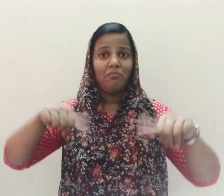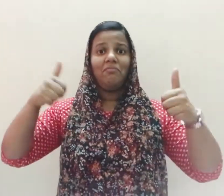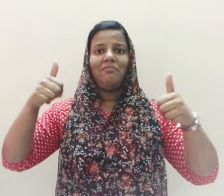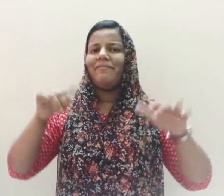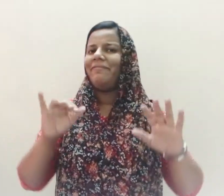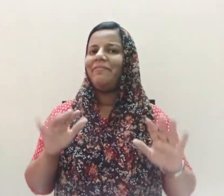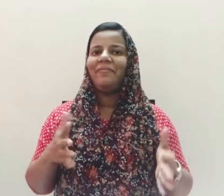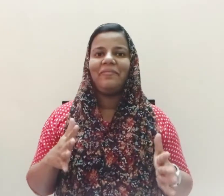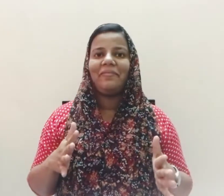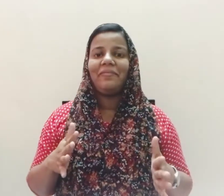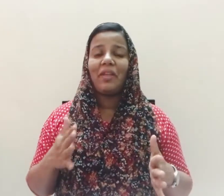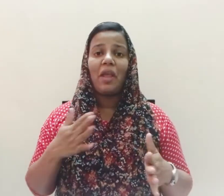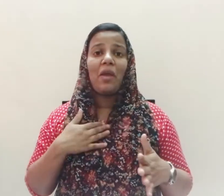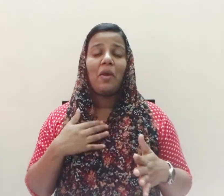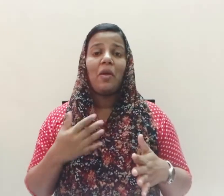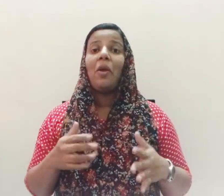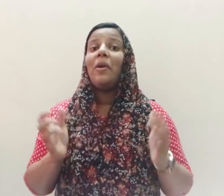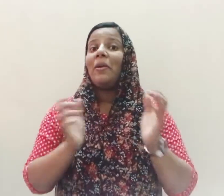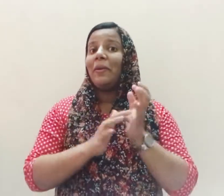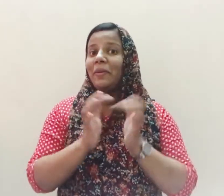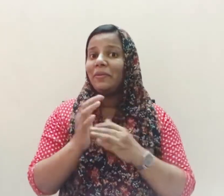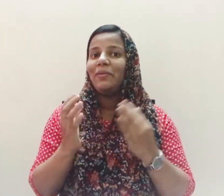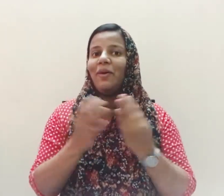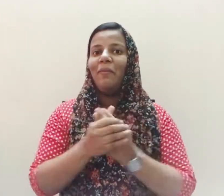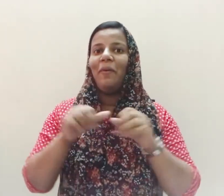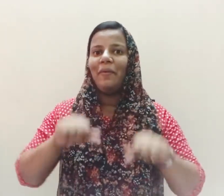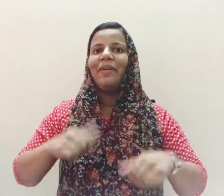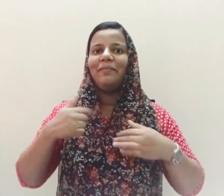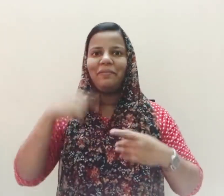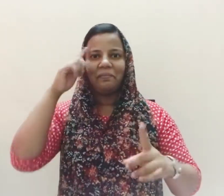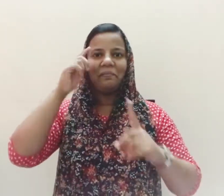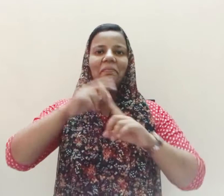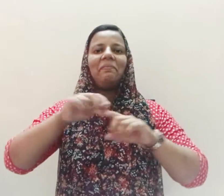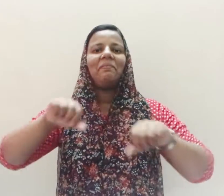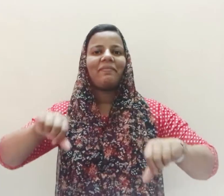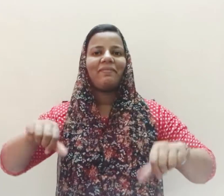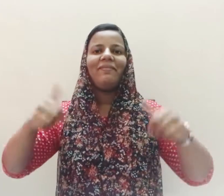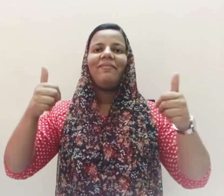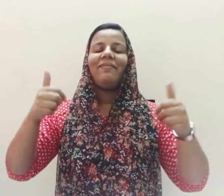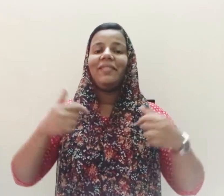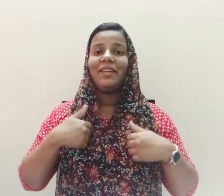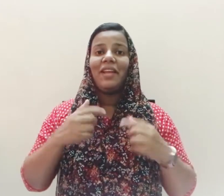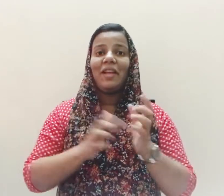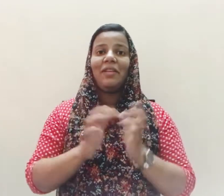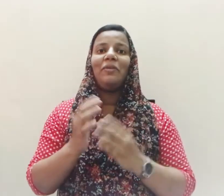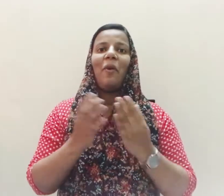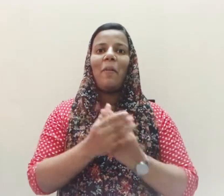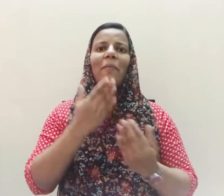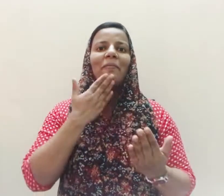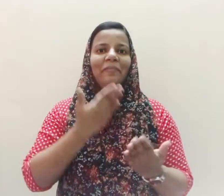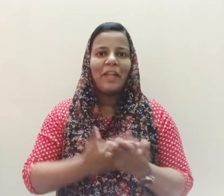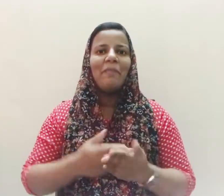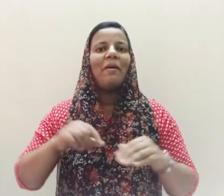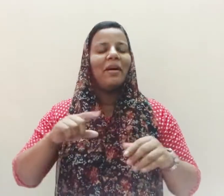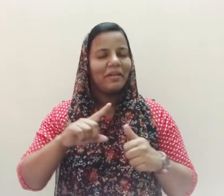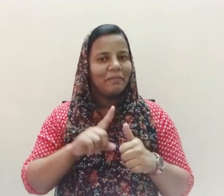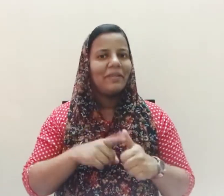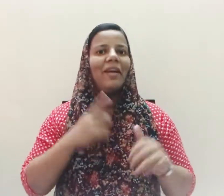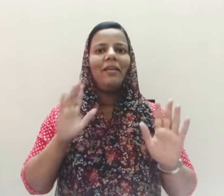വിജയം നിശ്ചയിക്കുന്നത്, എൻ്റെ കൂടെയുള്ള യേശുവാണ് എൻ്റെ വിജയത്തിൻ്റെ നിധാനം, എൻ്റെ കൂടെയുള്ള യേശുവാണ് എൻ്റെ നന്മയുടെ നിധാനം. ഇന്ന് പ്രഭാതത്തിൽ എത്ര